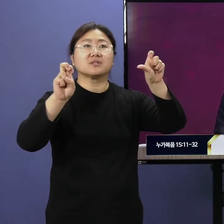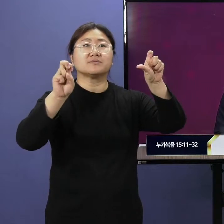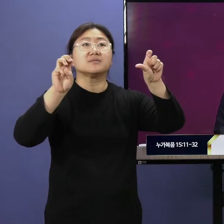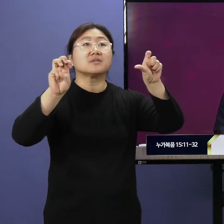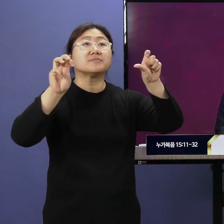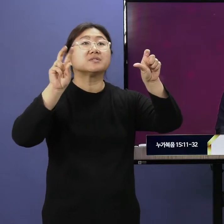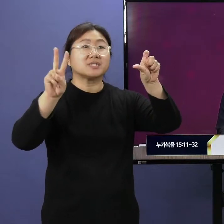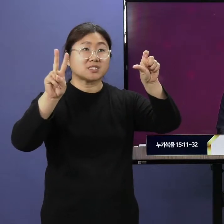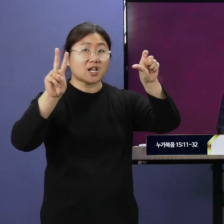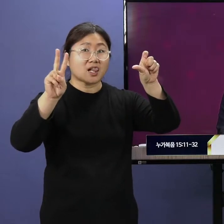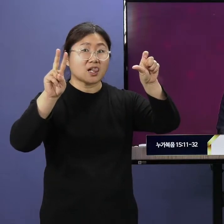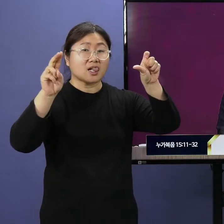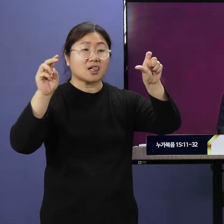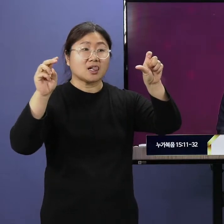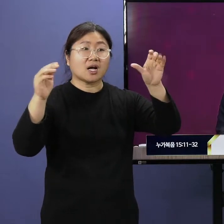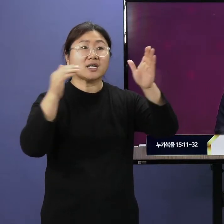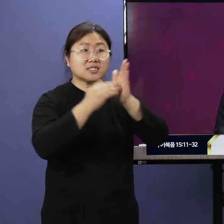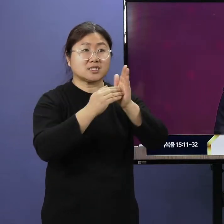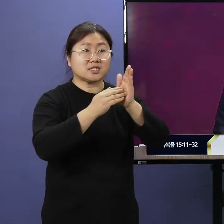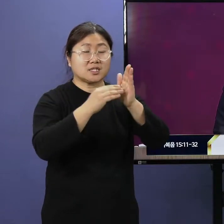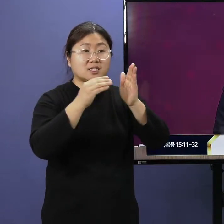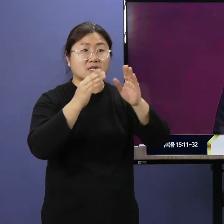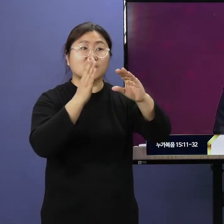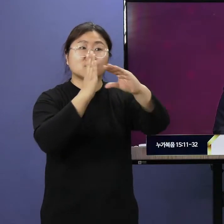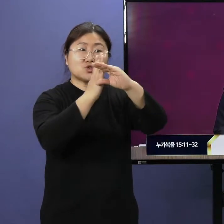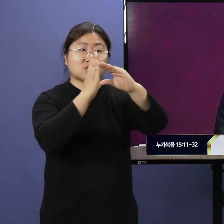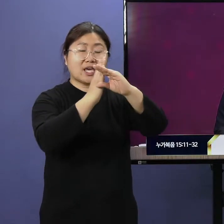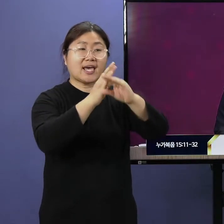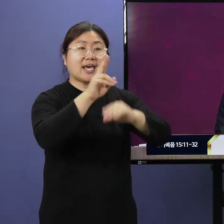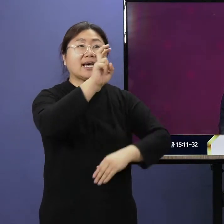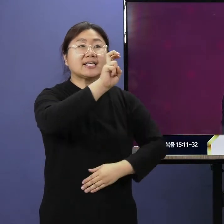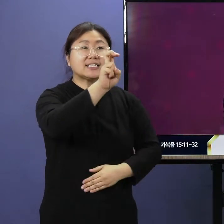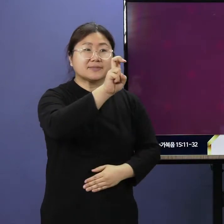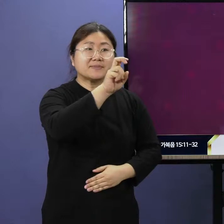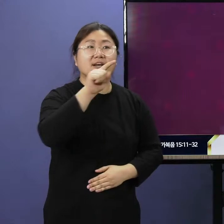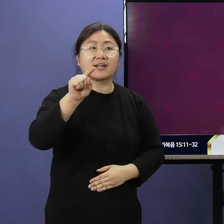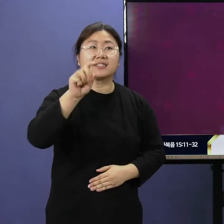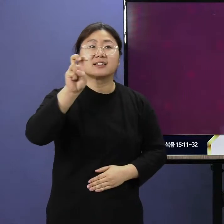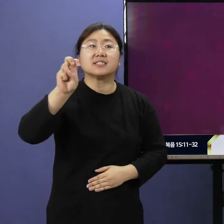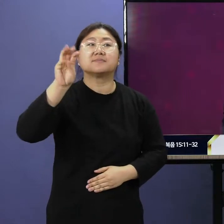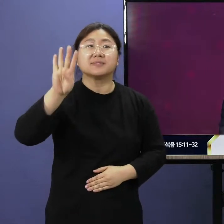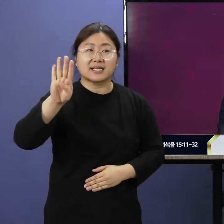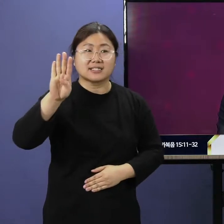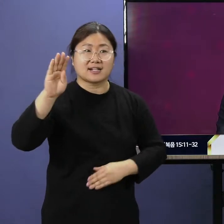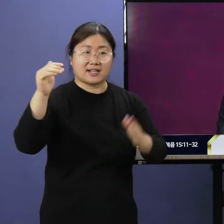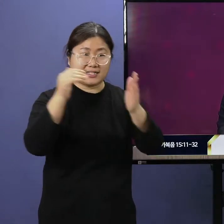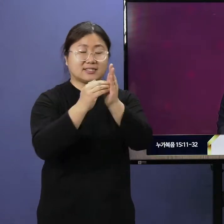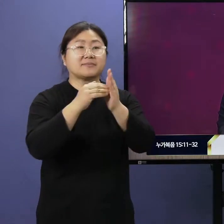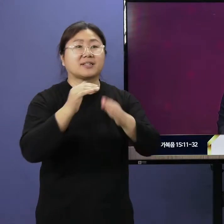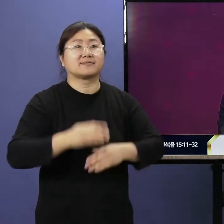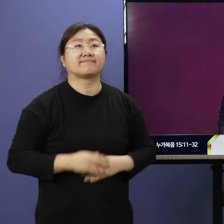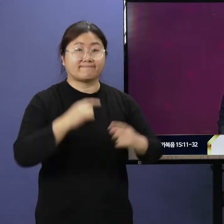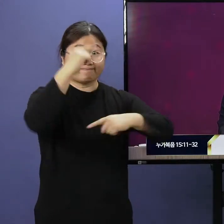길어서 우리 20절부터 24절만 함께 교독하도록 하겠습니다.